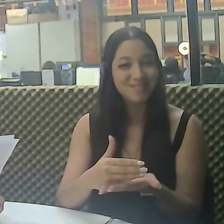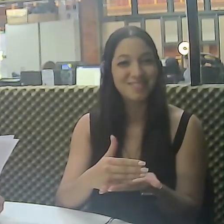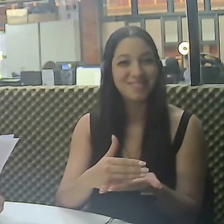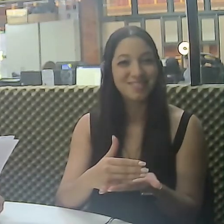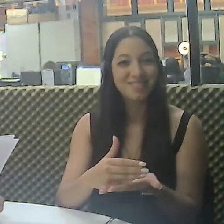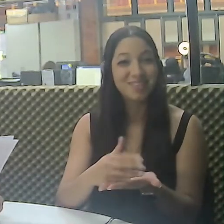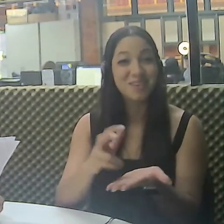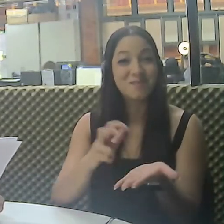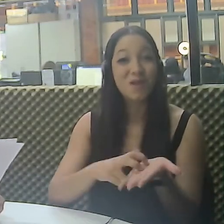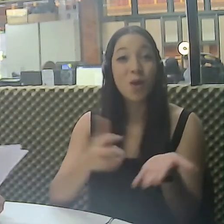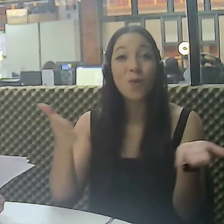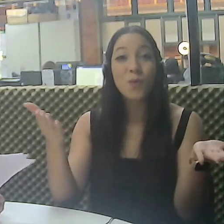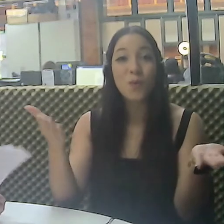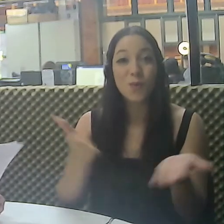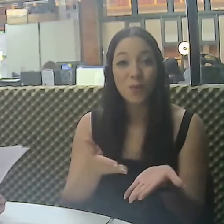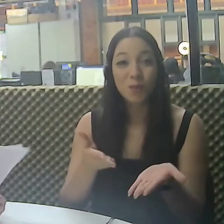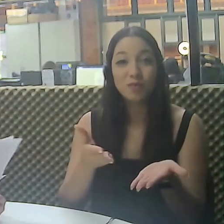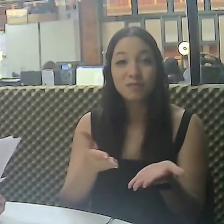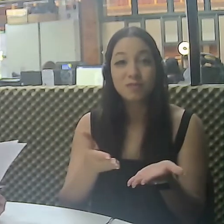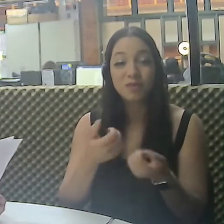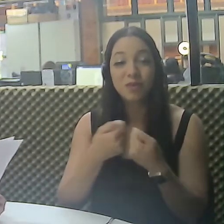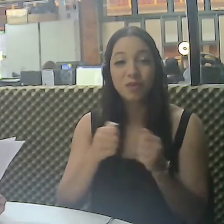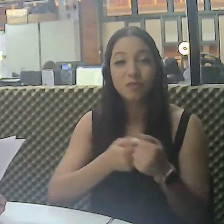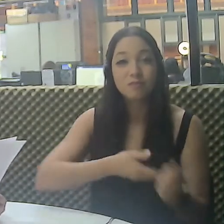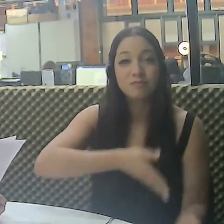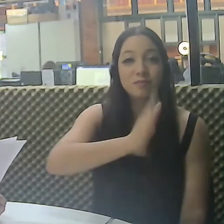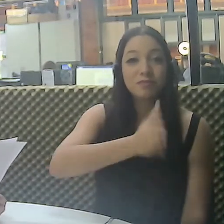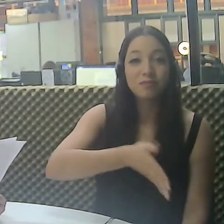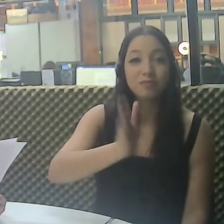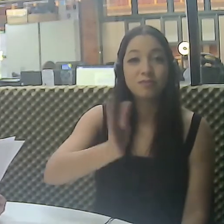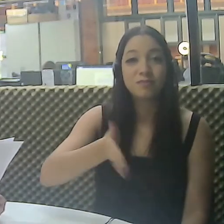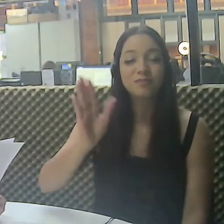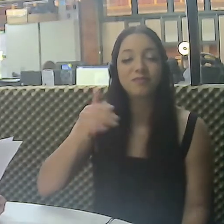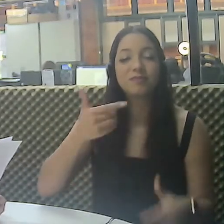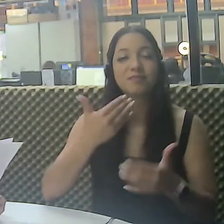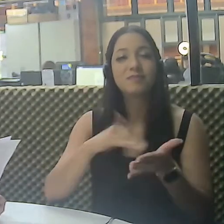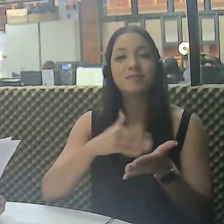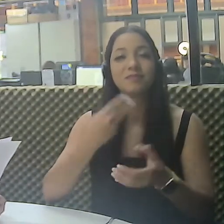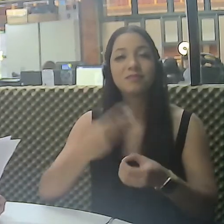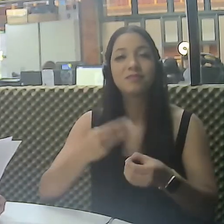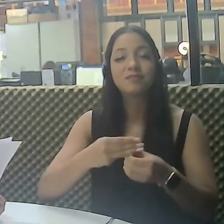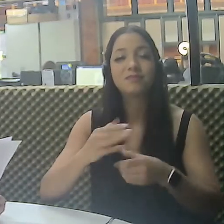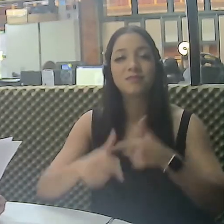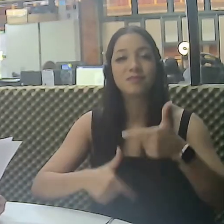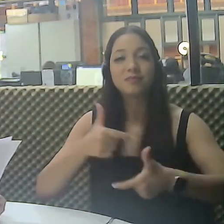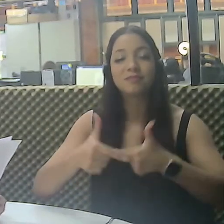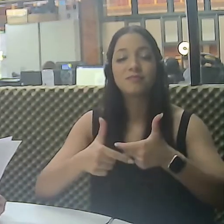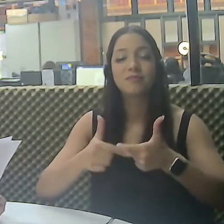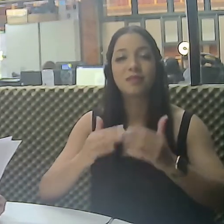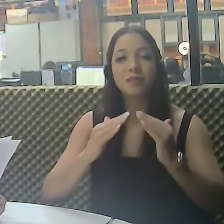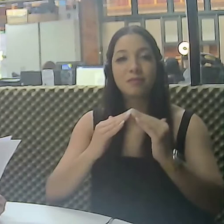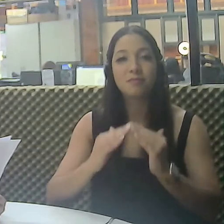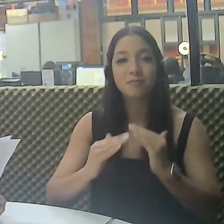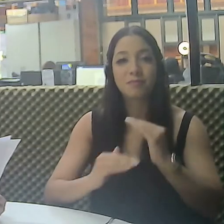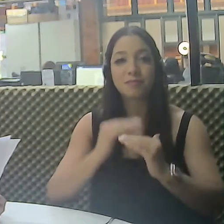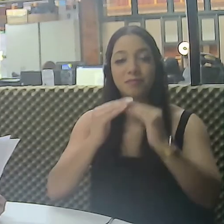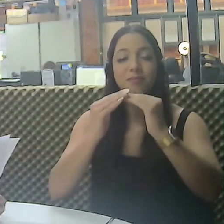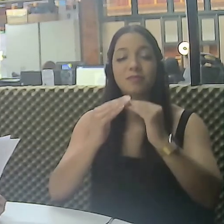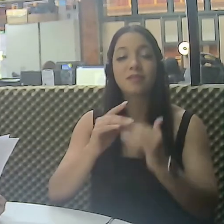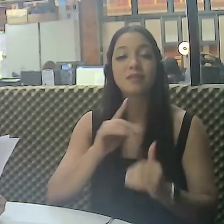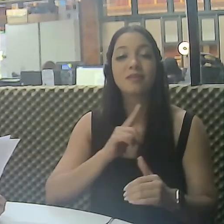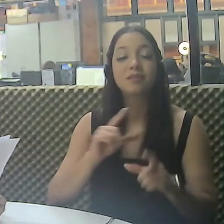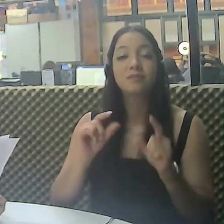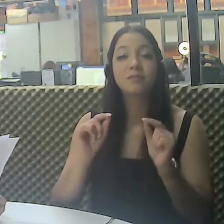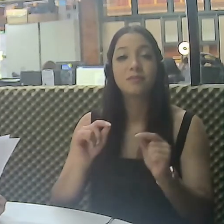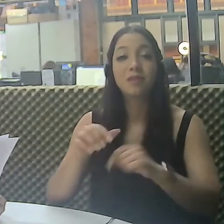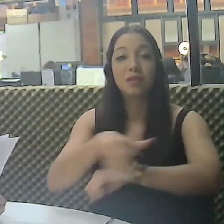população na manhã de hoje. O serviço itinerante da Secretaria Municipal de Desenvolvimento Social, Trabalho e Habitação ocorre